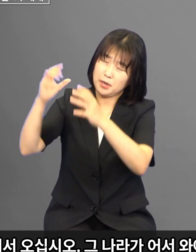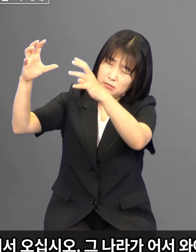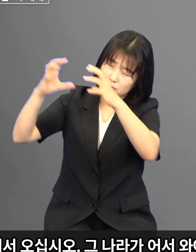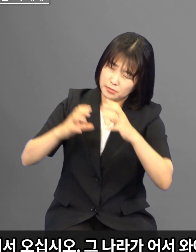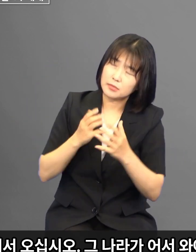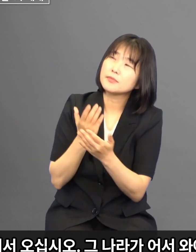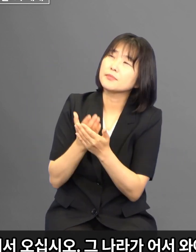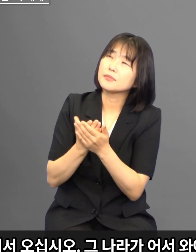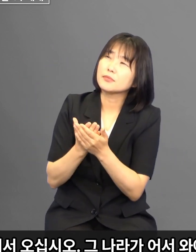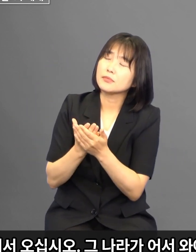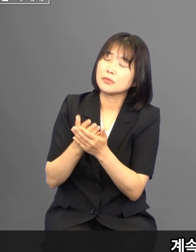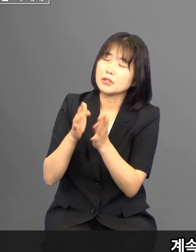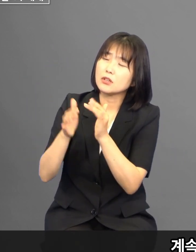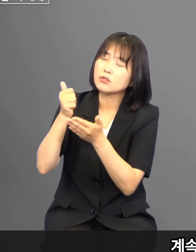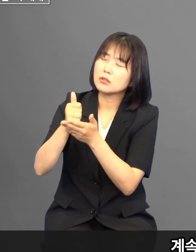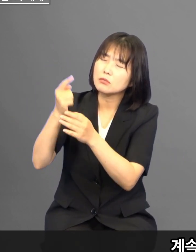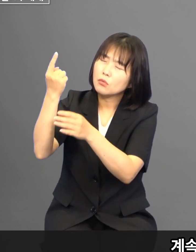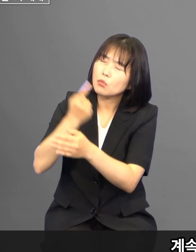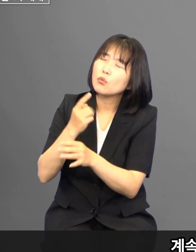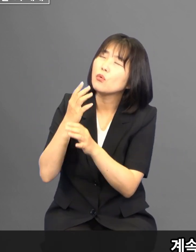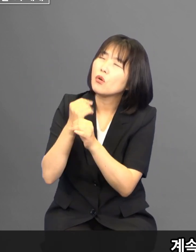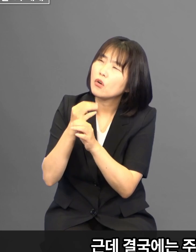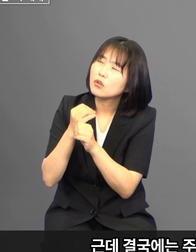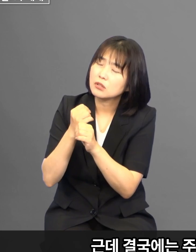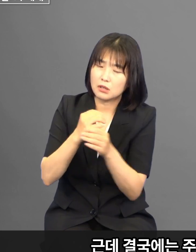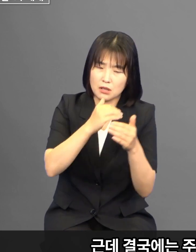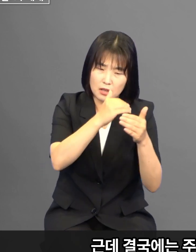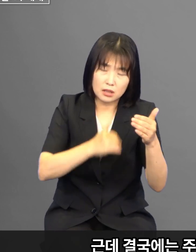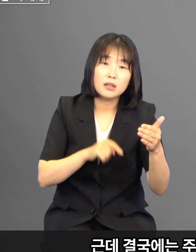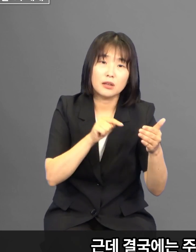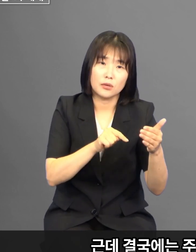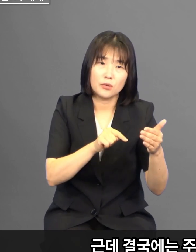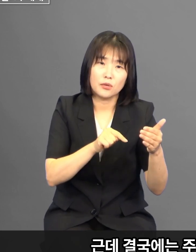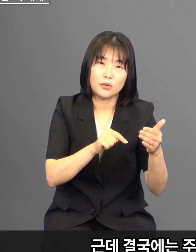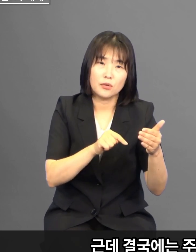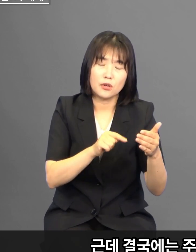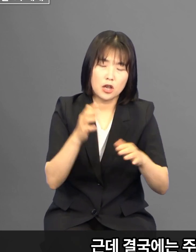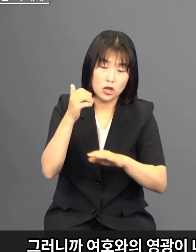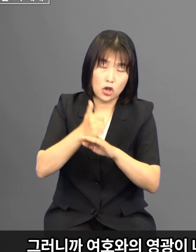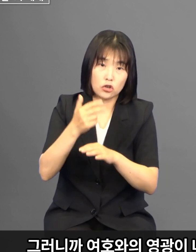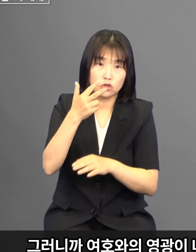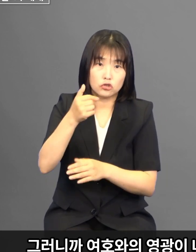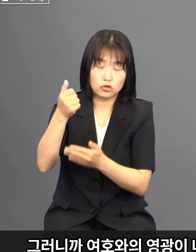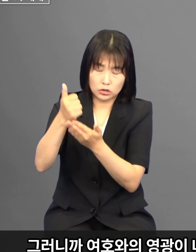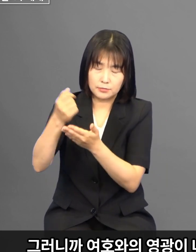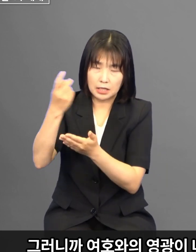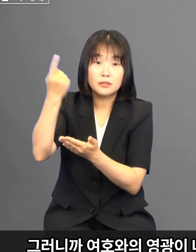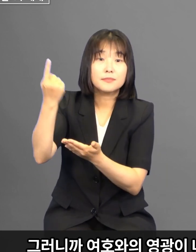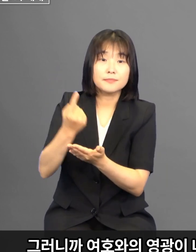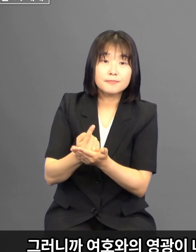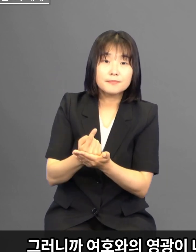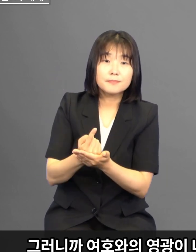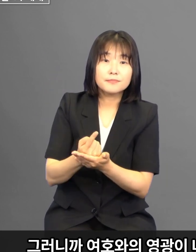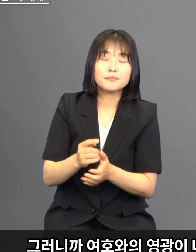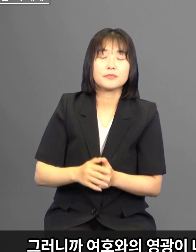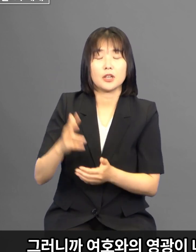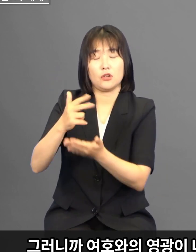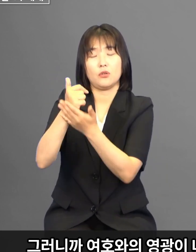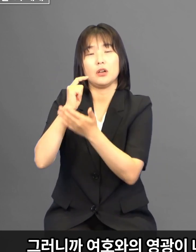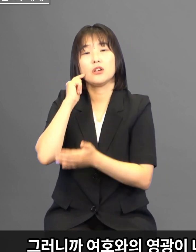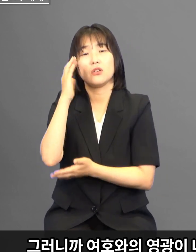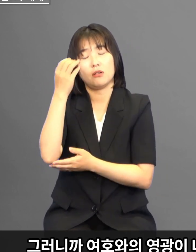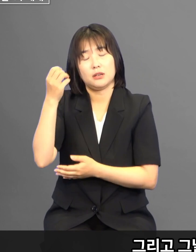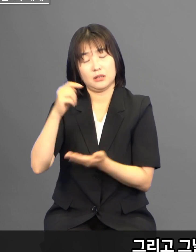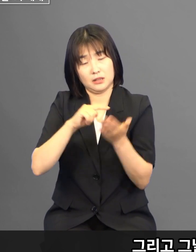주 예수님 언제 오시겠습니까? 계속 그 내용이에요. 근데 결국에는 주님이 다시 오시지 않습니까? 그러니까 여호와 영광이 나타난다는 것은 그 얘기를